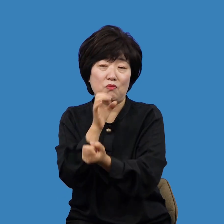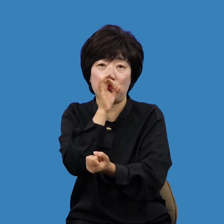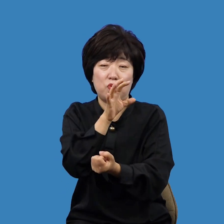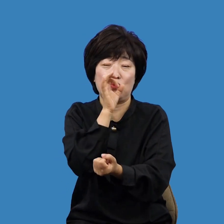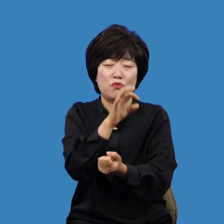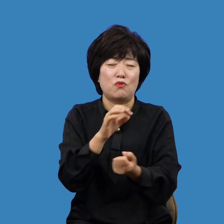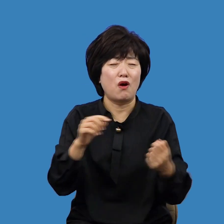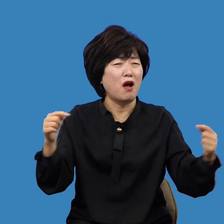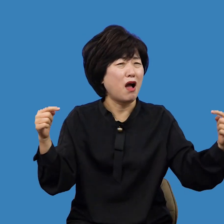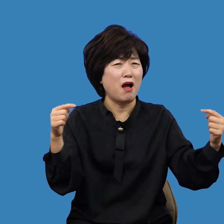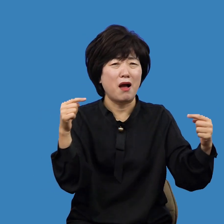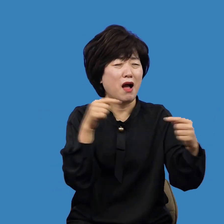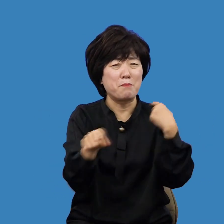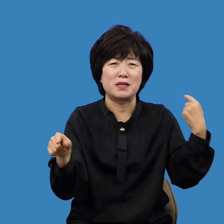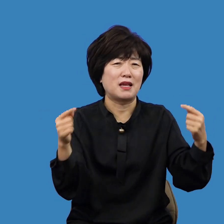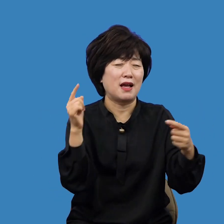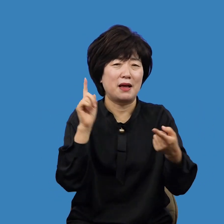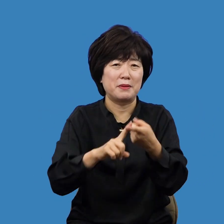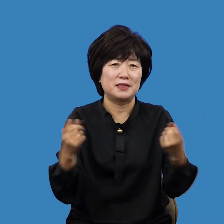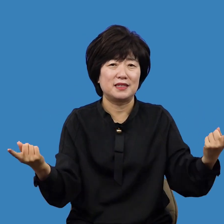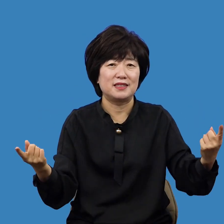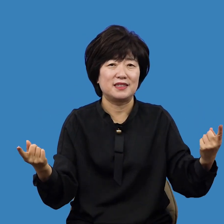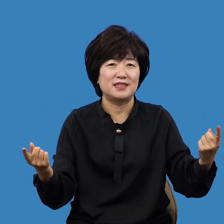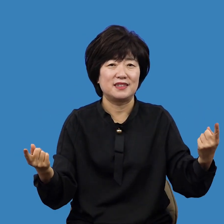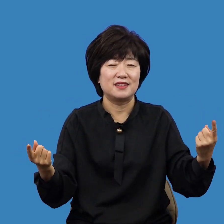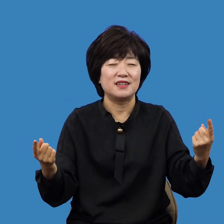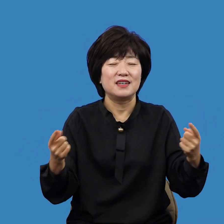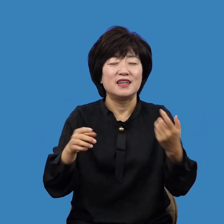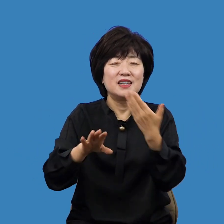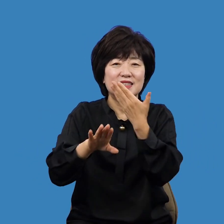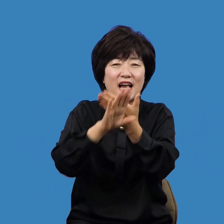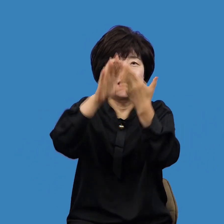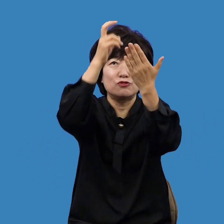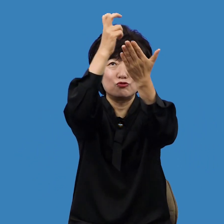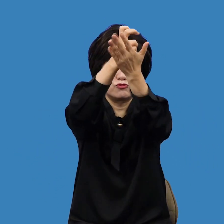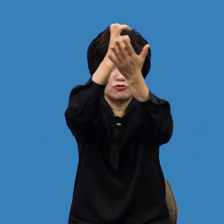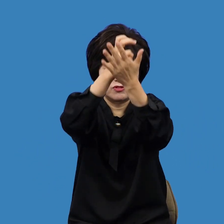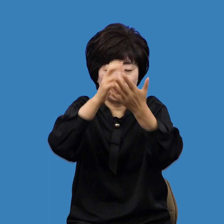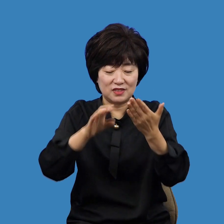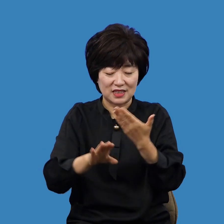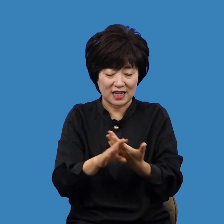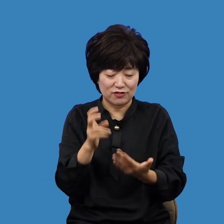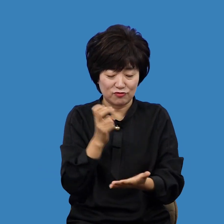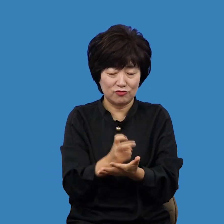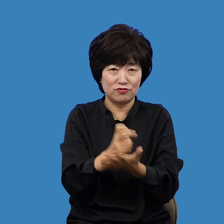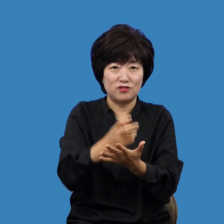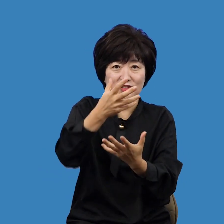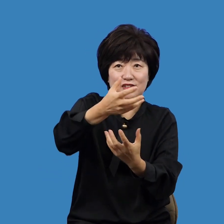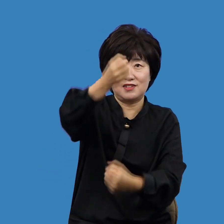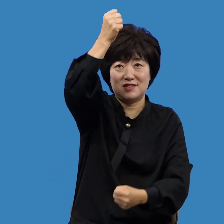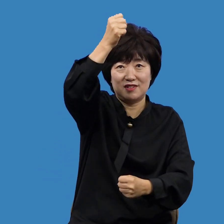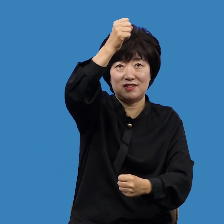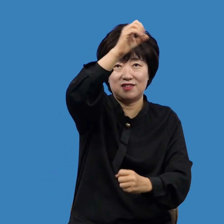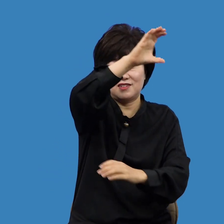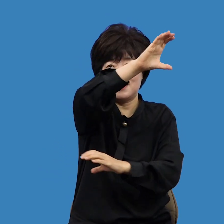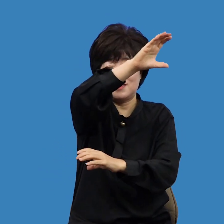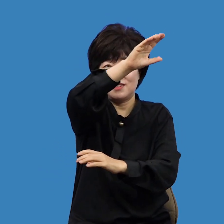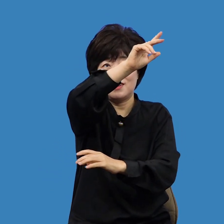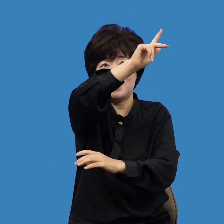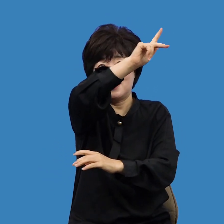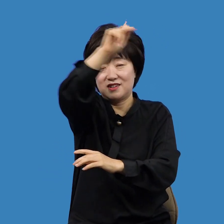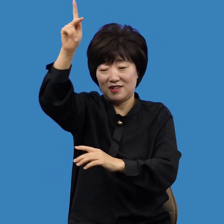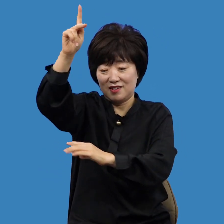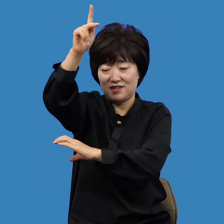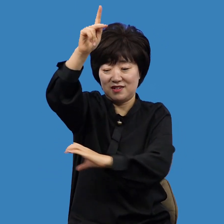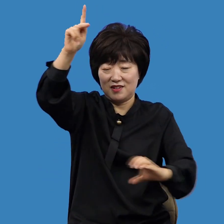이 보이는 세계와 보이지 않는 세계는 완전히 다른 룰과 다른 어떤 권위에 의해서 다스려지기 때문에 하나를 가지고 다른 것을 이해할